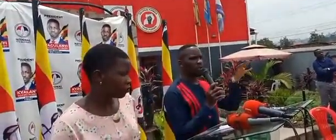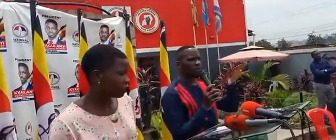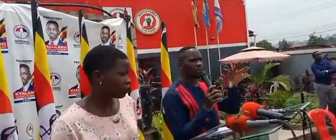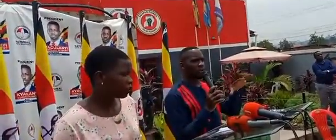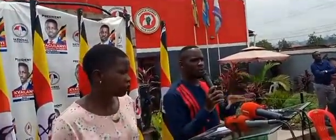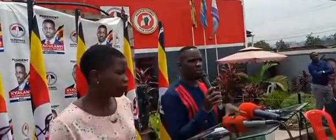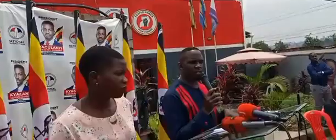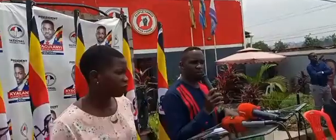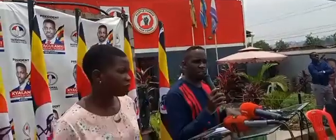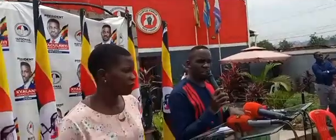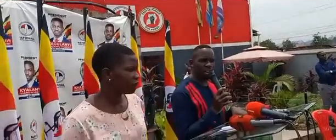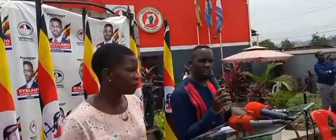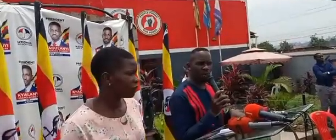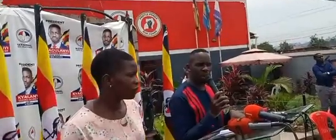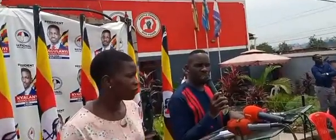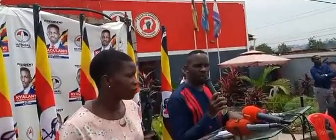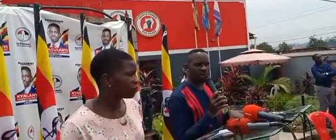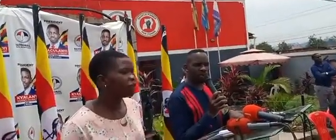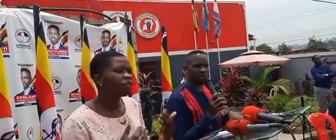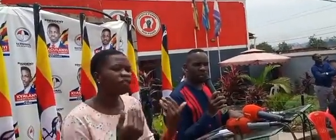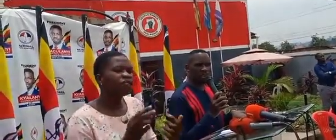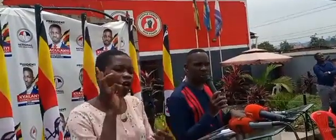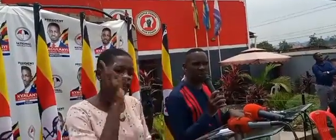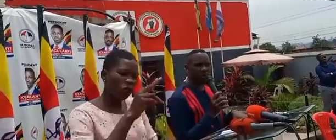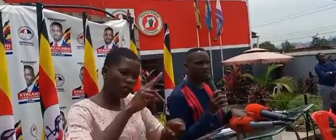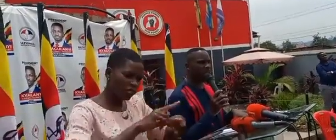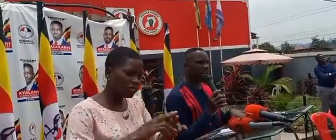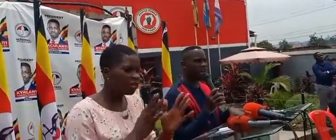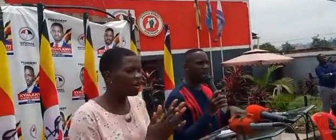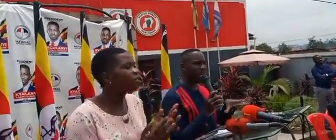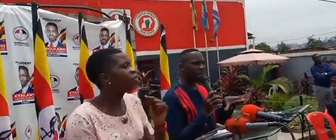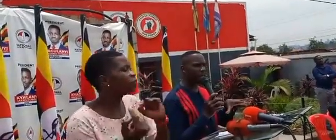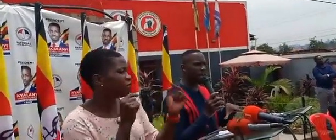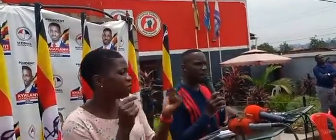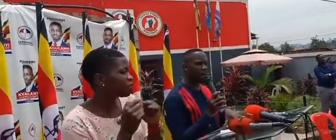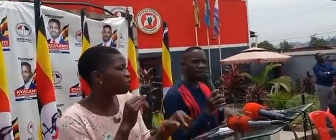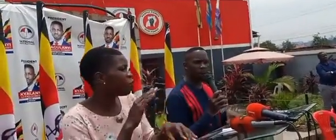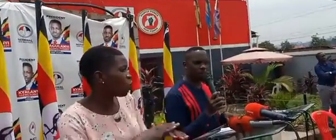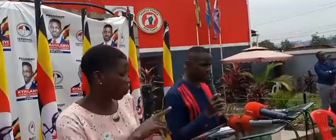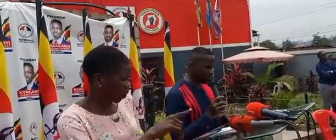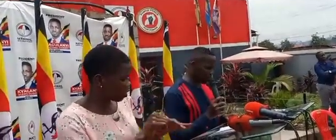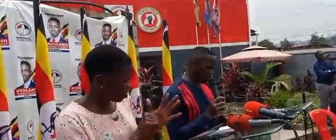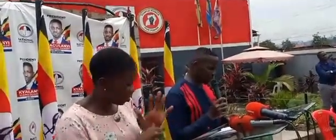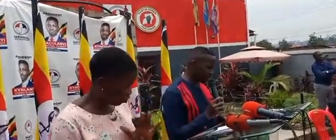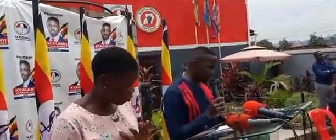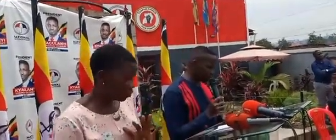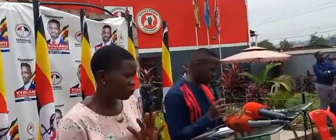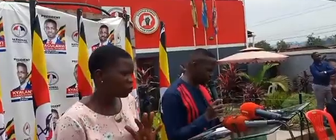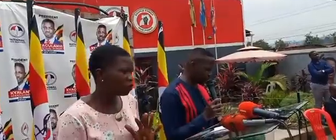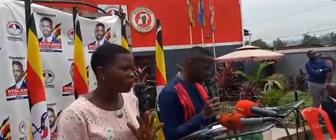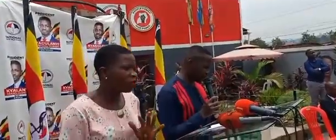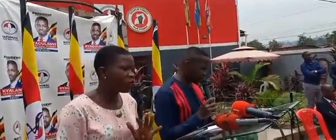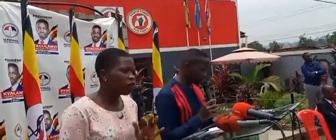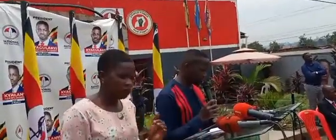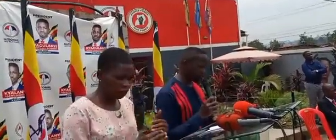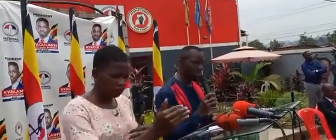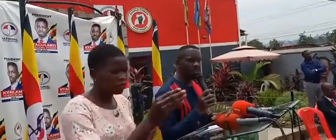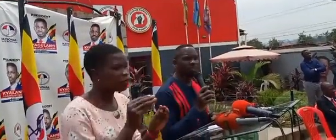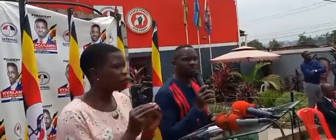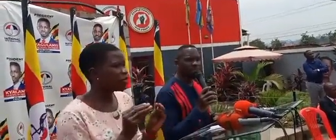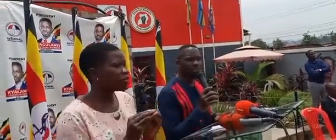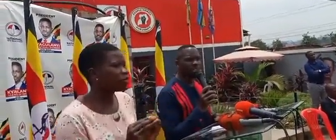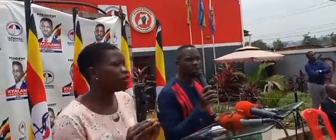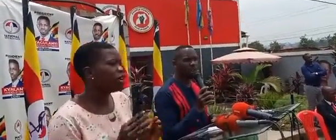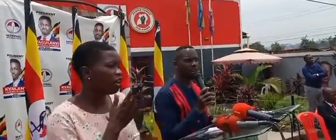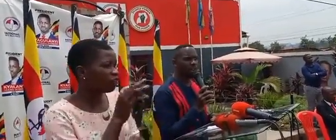so tugenda kukanya kusongeno nga ababaka nga parlamentary caucus ya fe mulusiri kolu